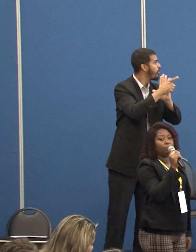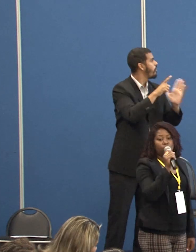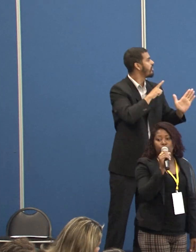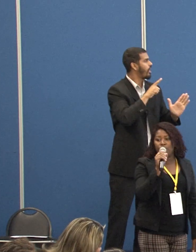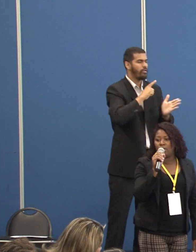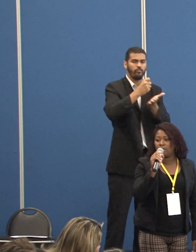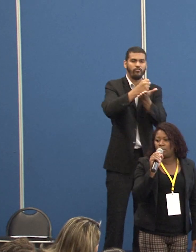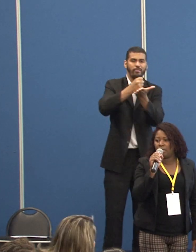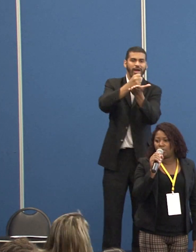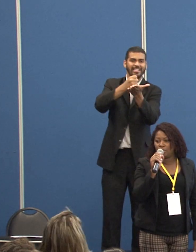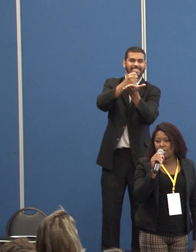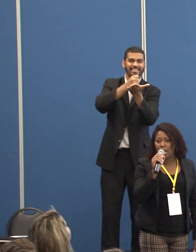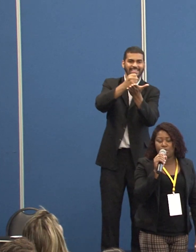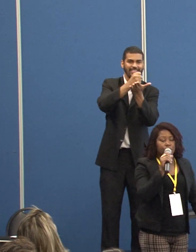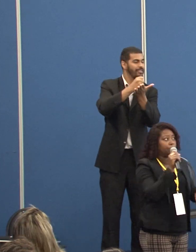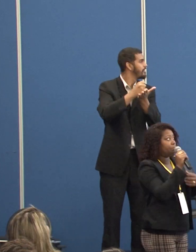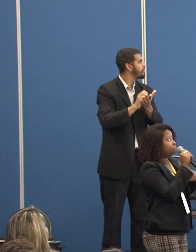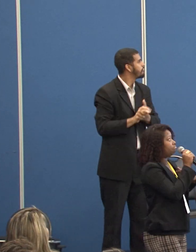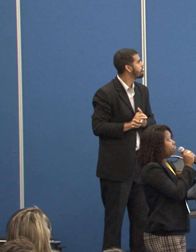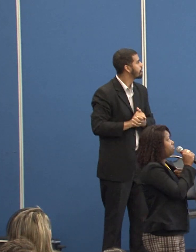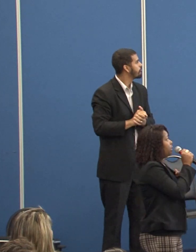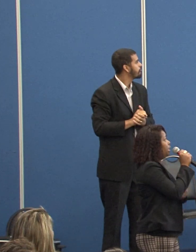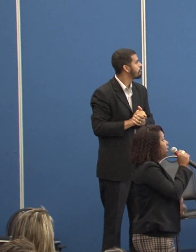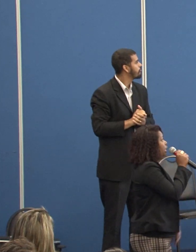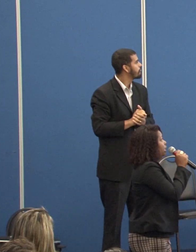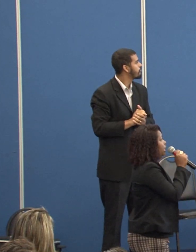para poder construir a nossa unidade didática.